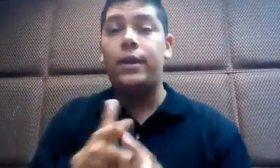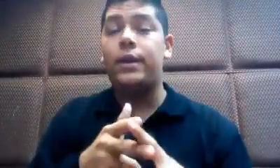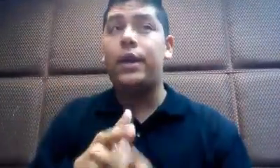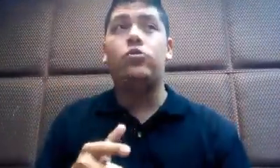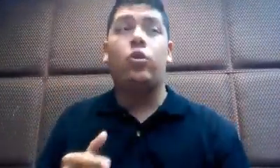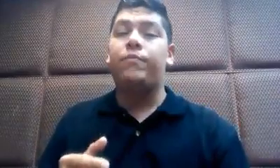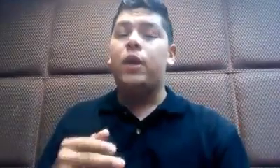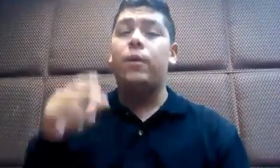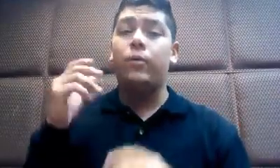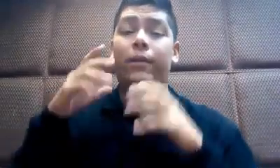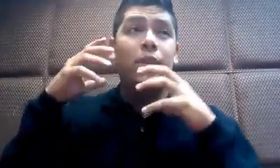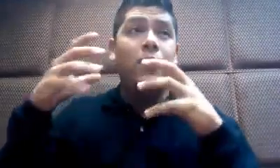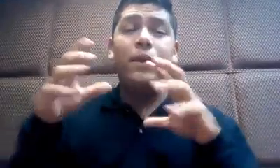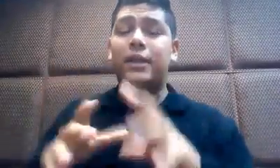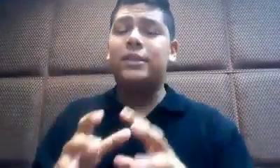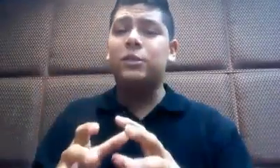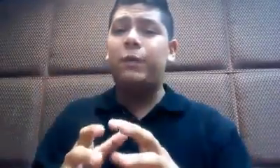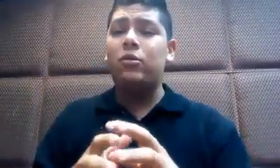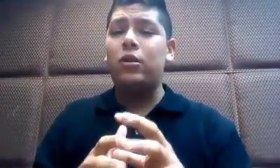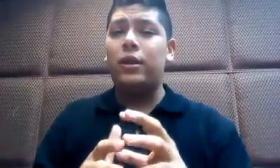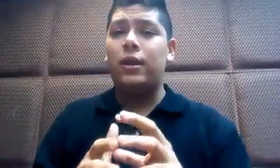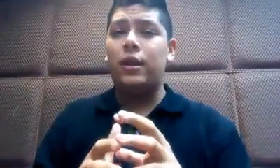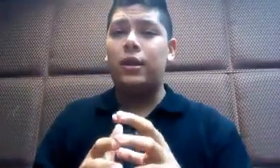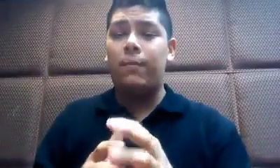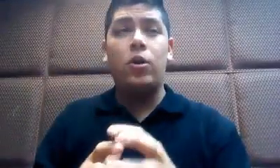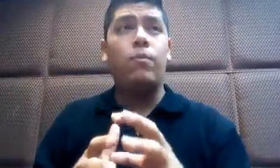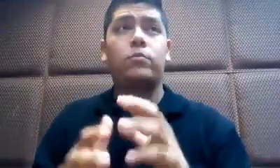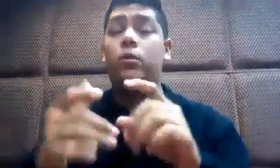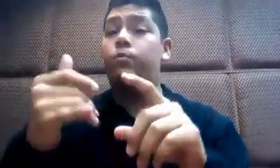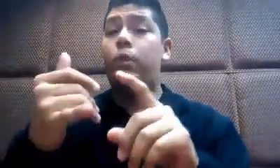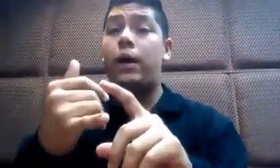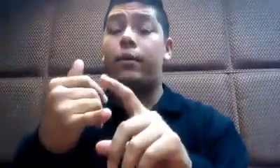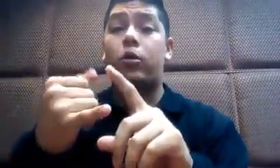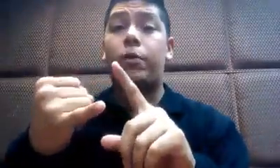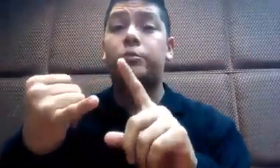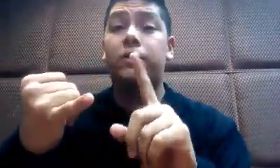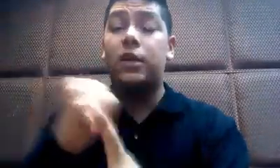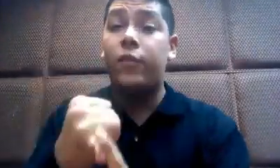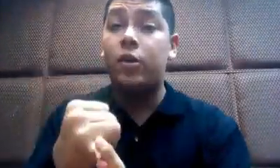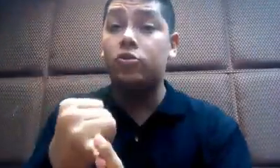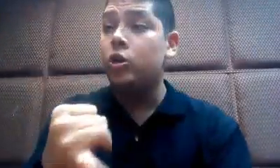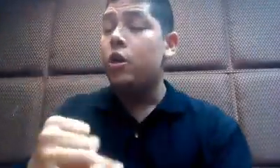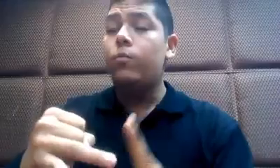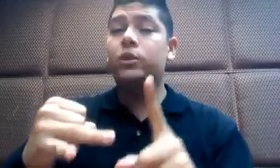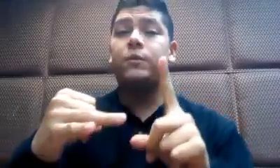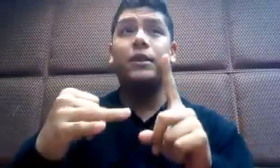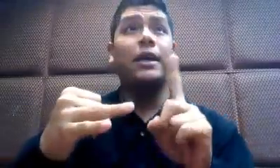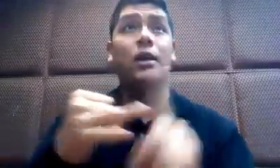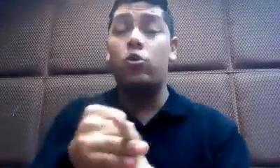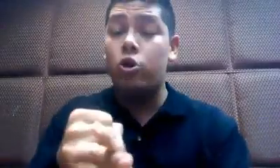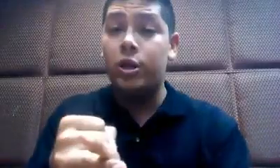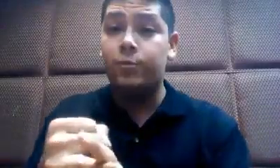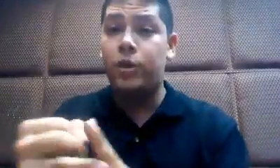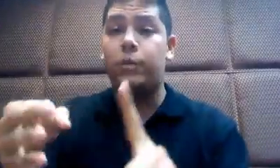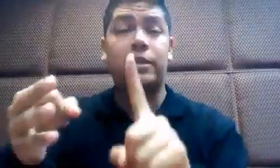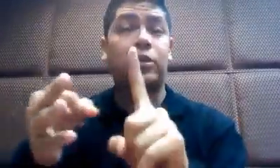lleno y todo. Pero bueno, mientras estés esperando el camión, pues bueno, a lo mejor puedes pasar fríos, puedes pasar calorones, puedes pasar